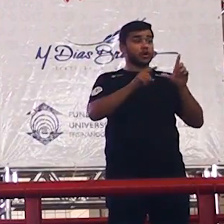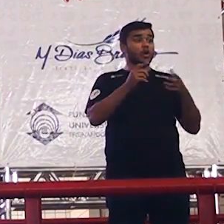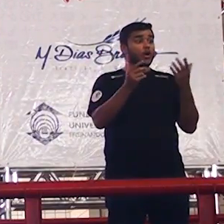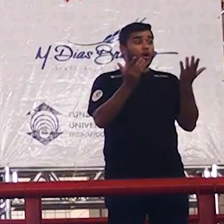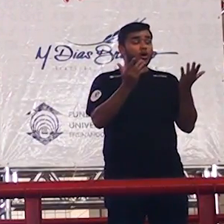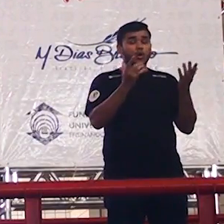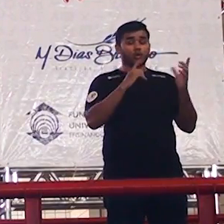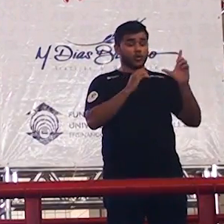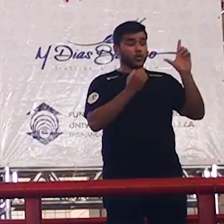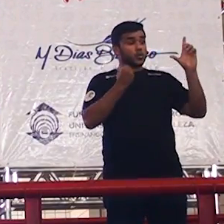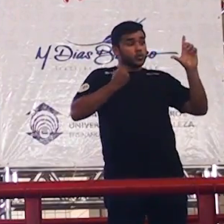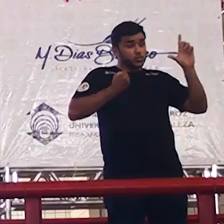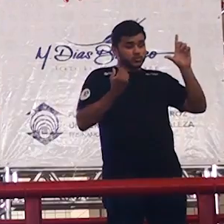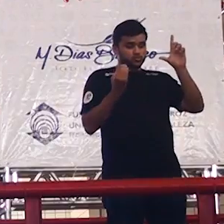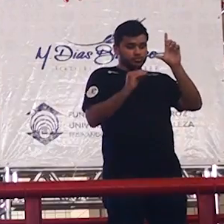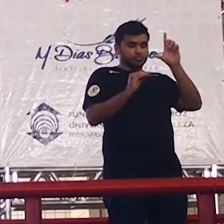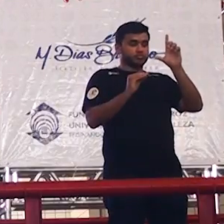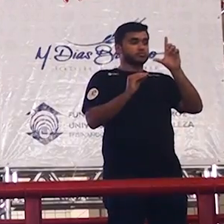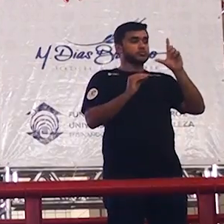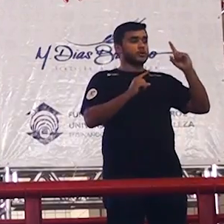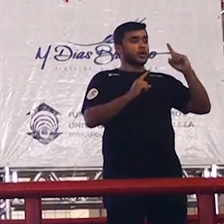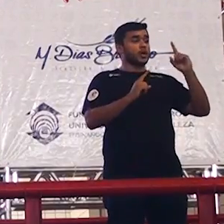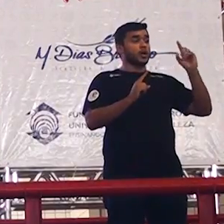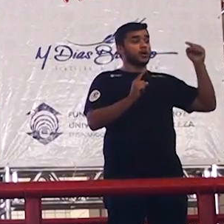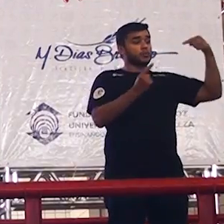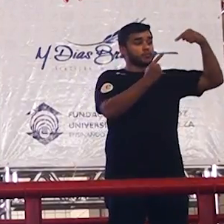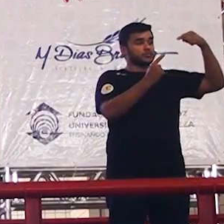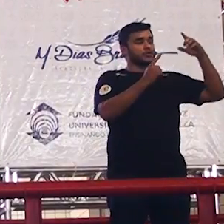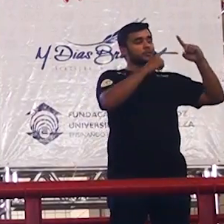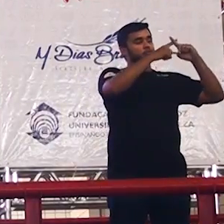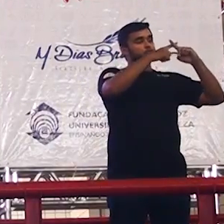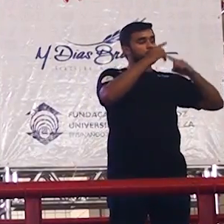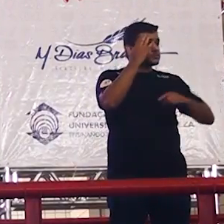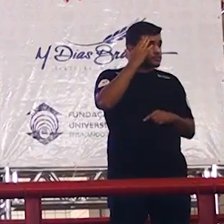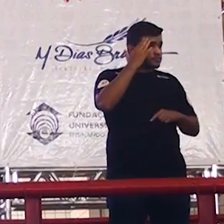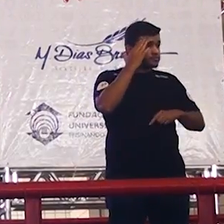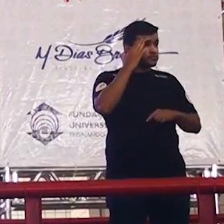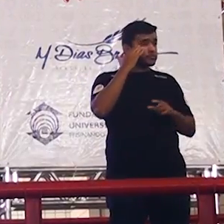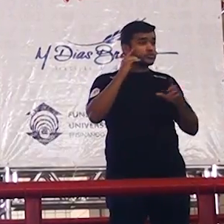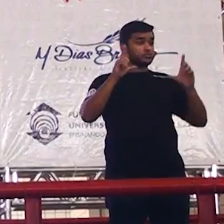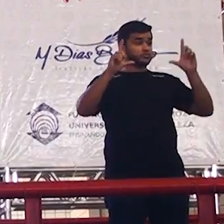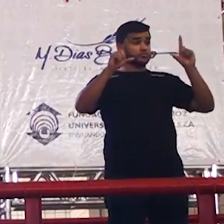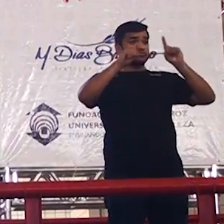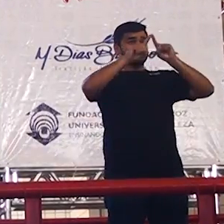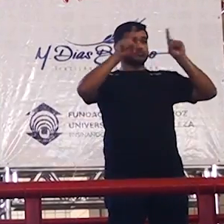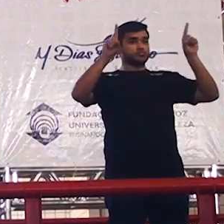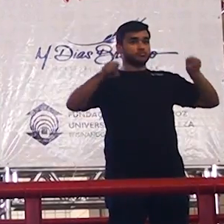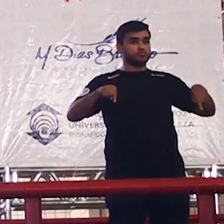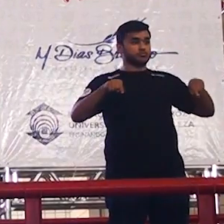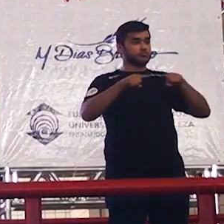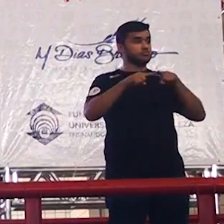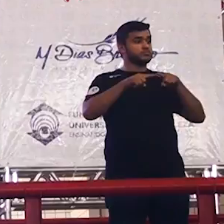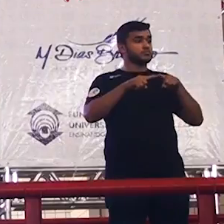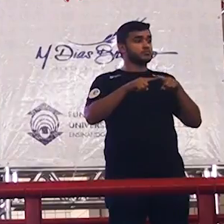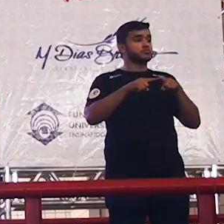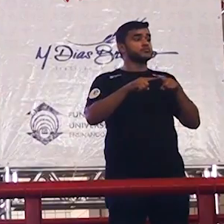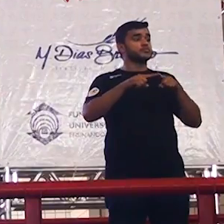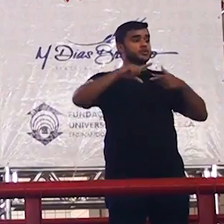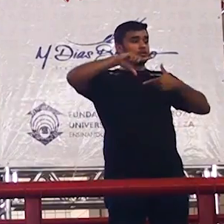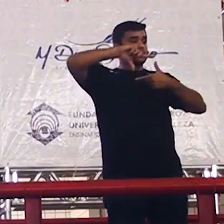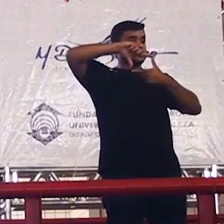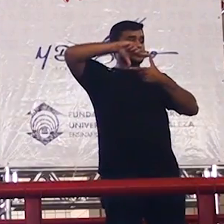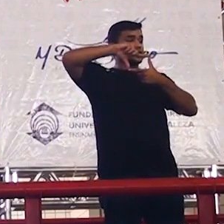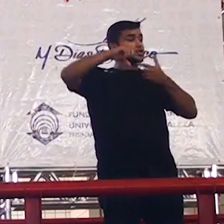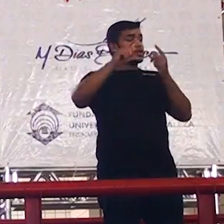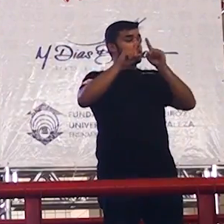lado e multiplicar pelo outro lado. Porque todo quadrado é um retângulo.